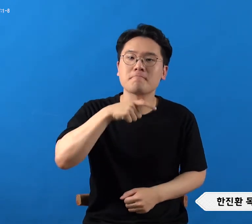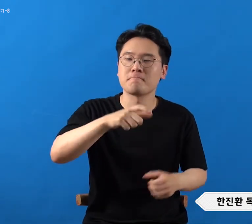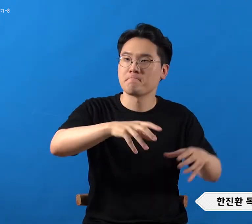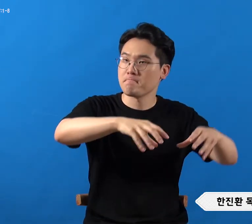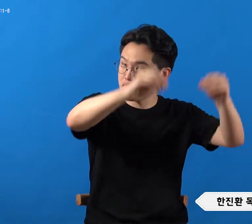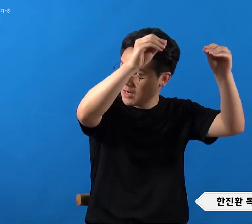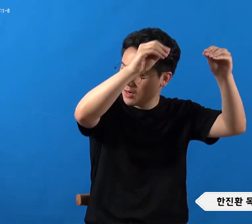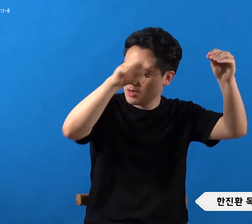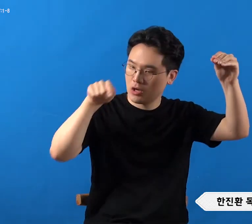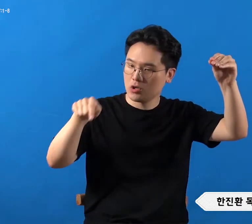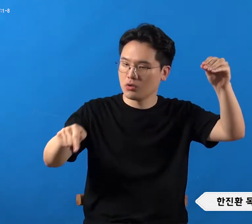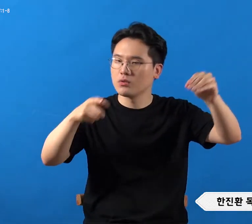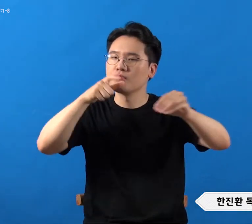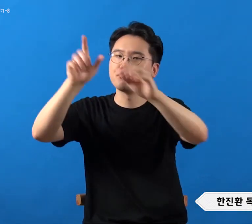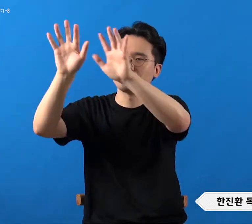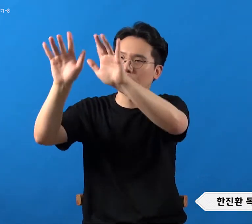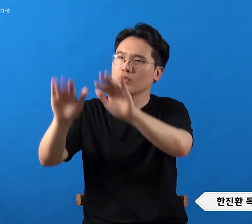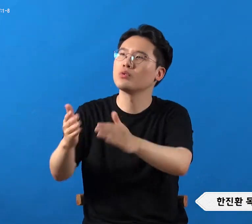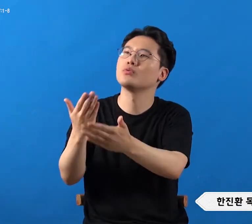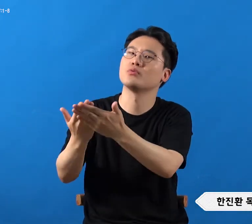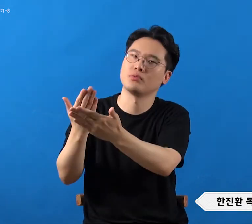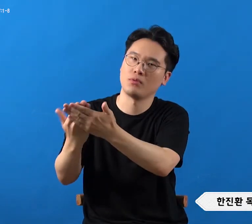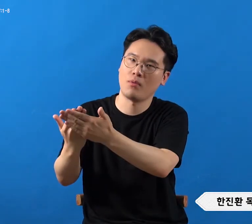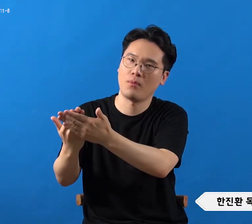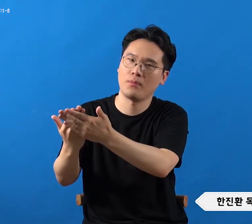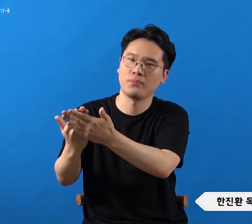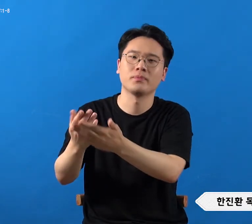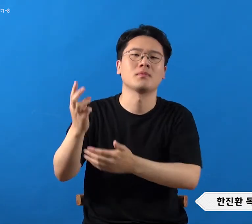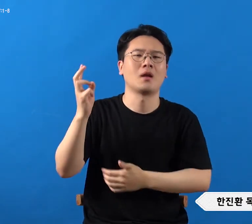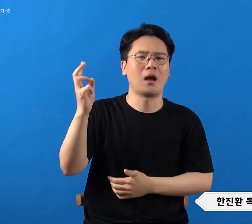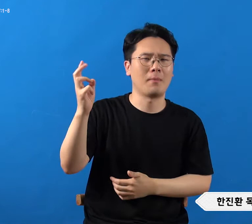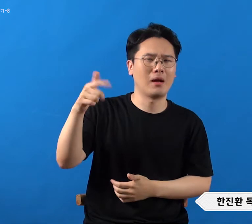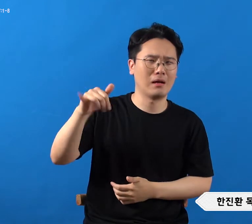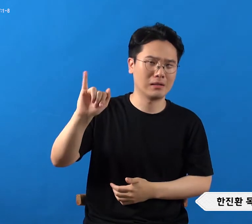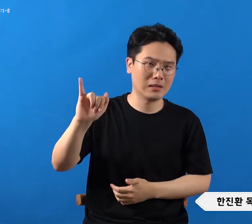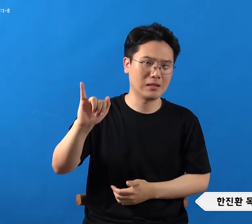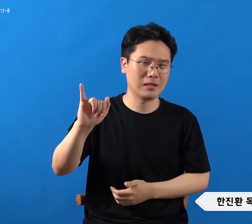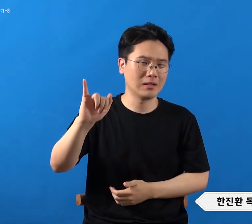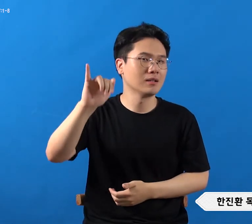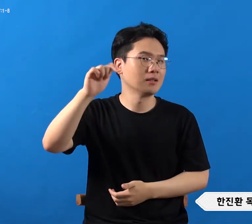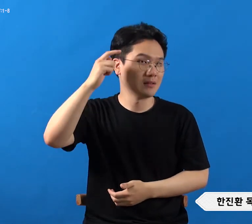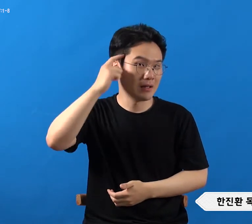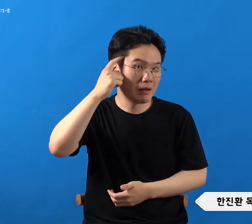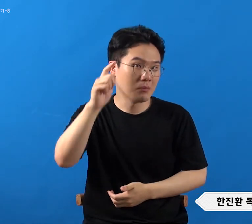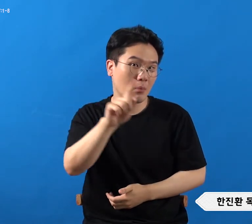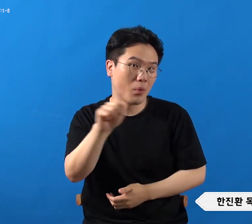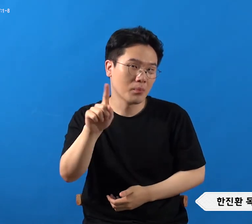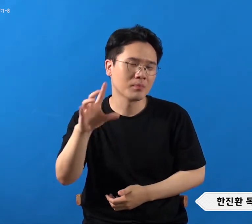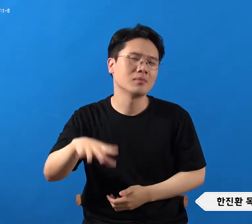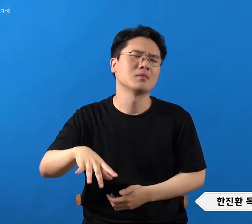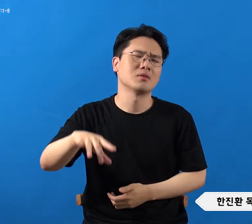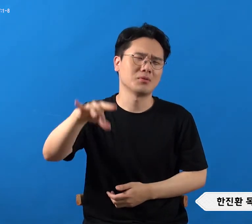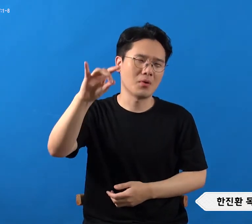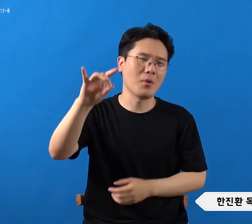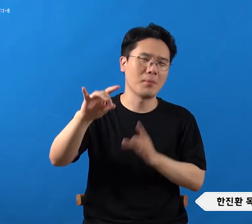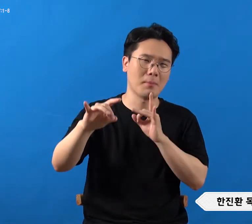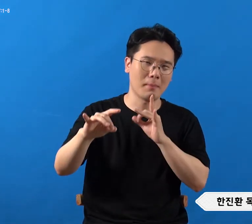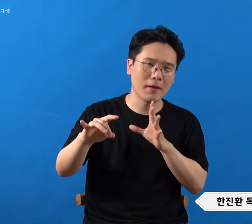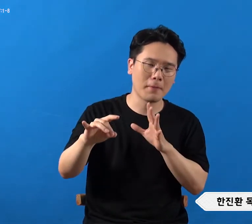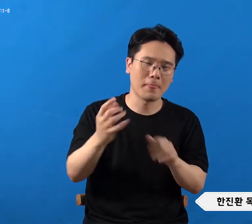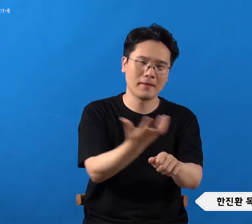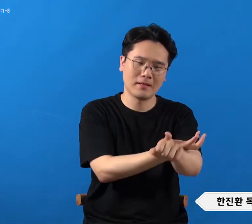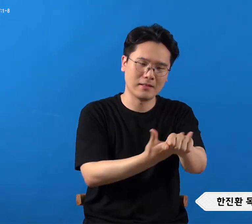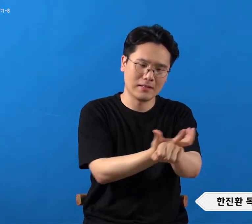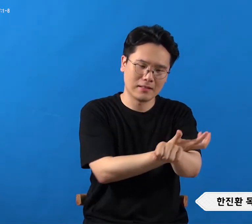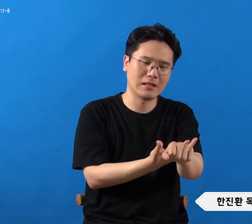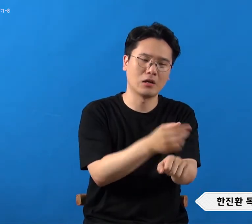해보십시오. 아마 기드온 생각에는 처음에 그 양털 뭉치에만 이슬 내리고 한 것은